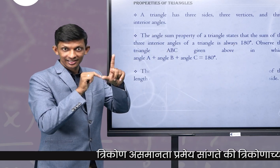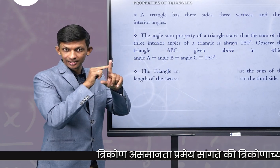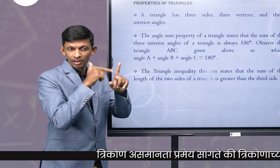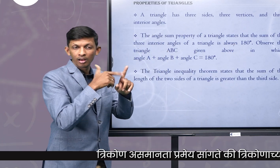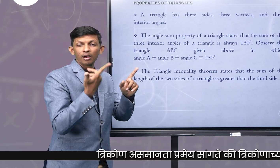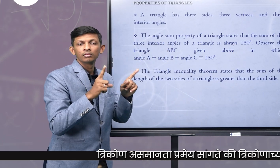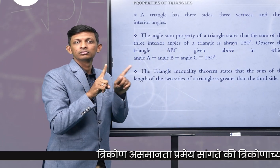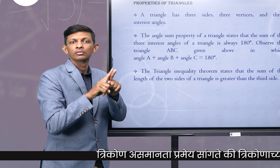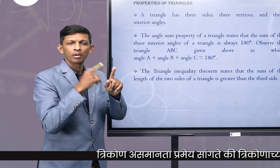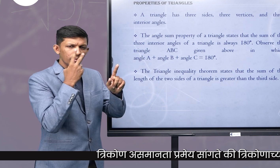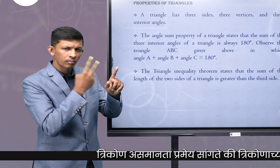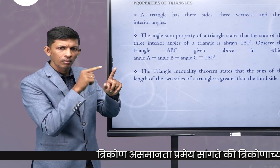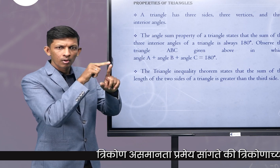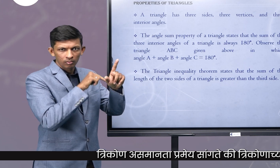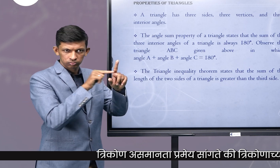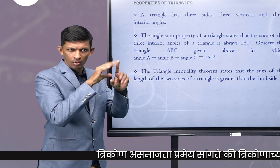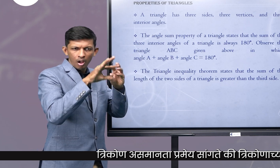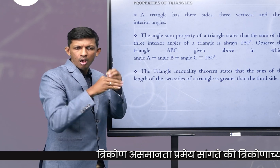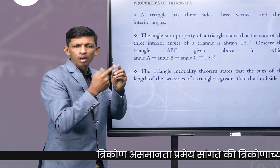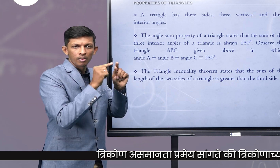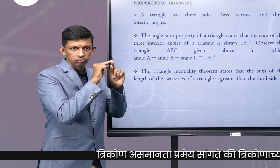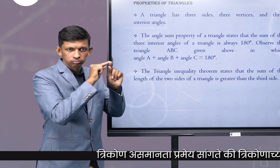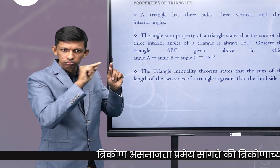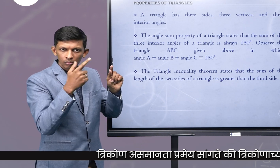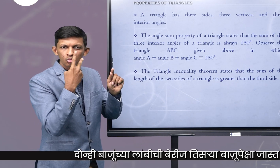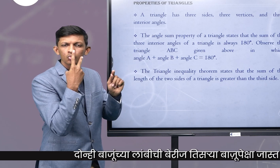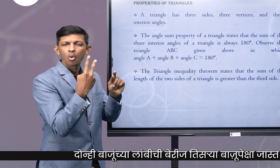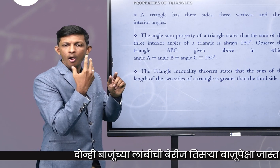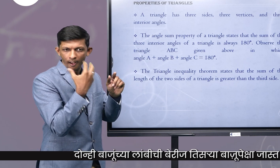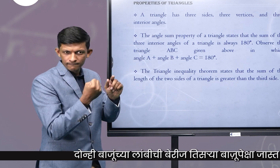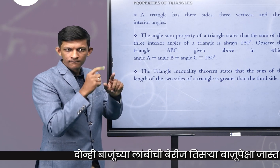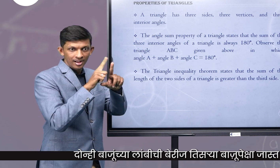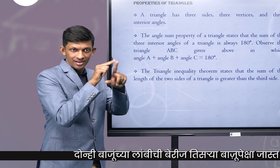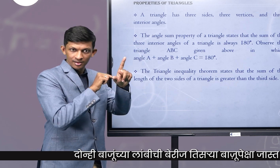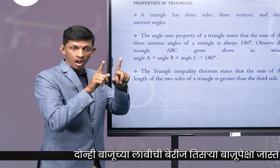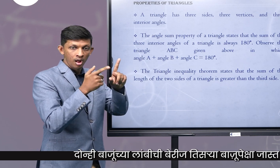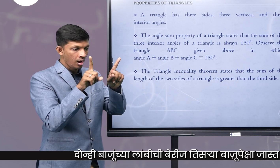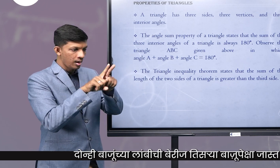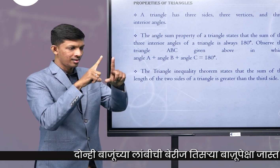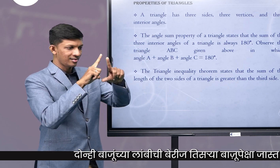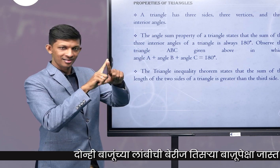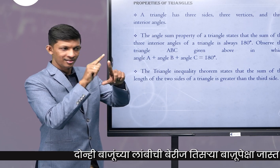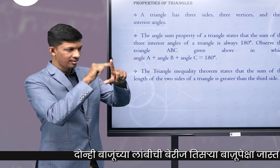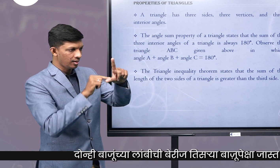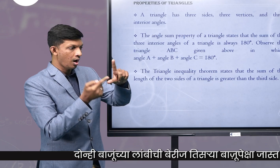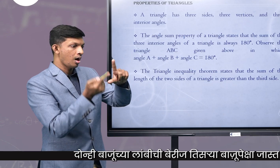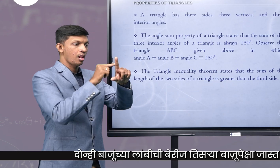त्रिकोण असमानता प्रमेय सांगते की त्रिकोणाच्या दोन्ही बाजूंच्या लांबींची बेरीज तिसऱ्या बाजूपेक्षा जास्त